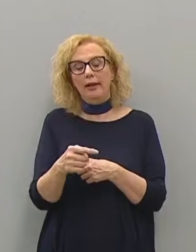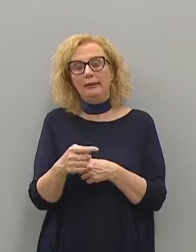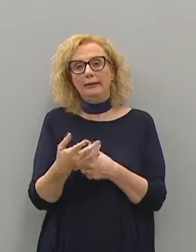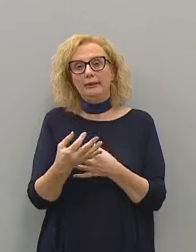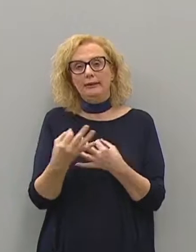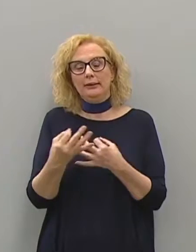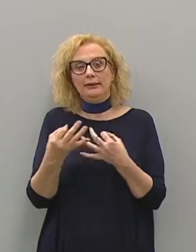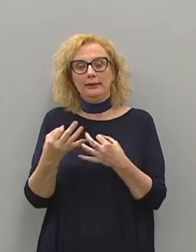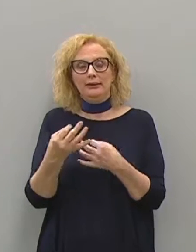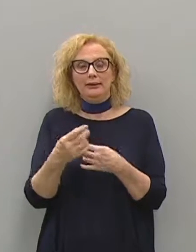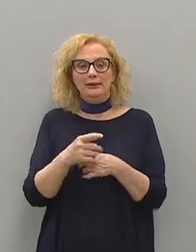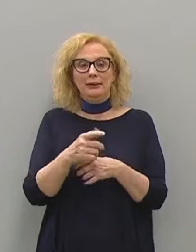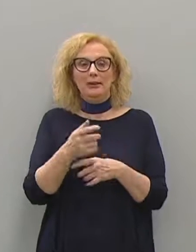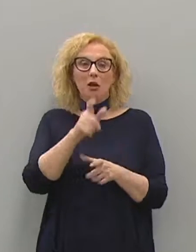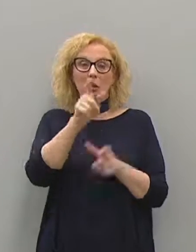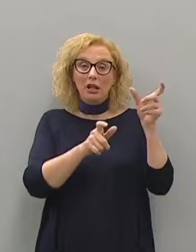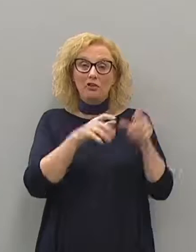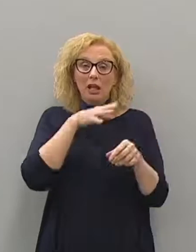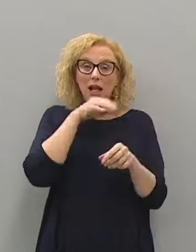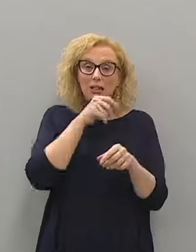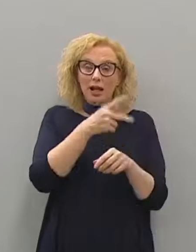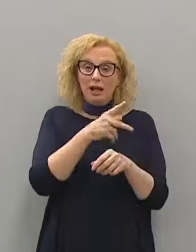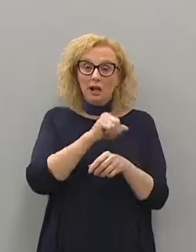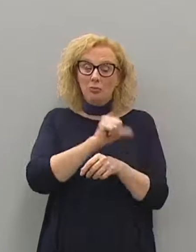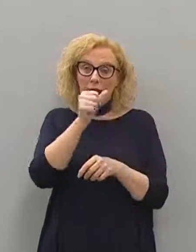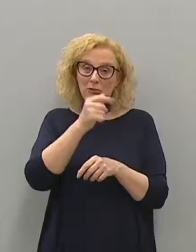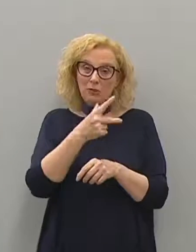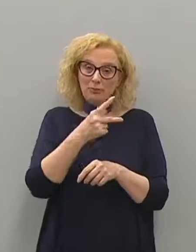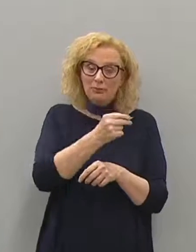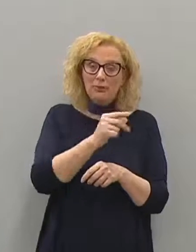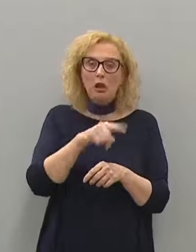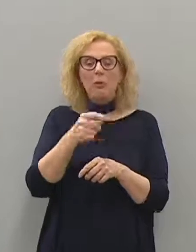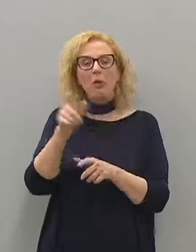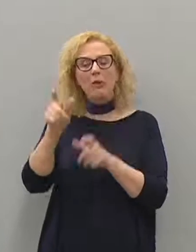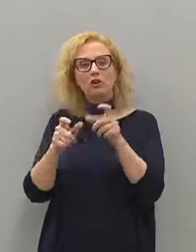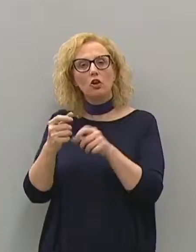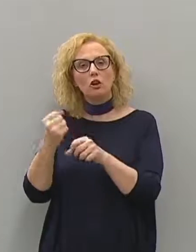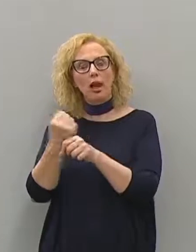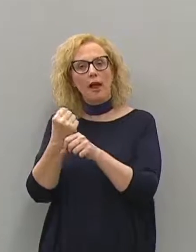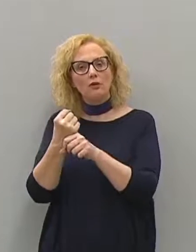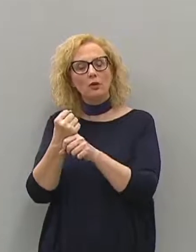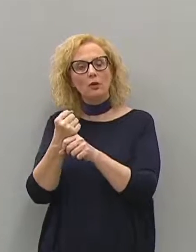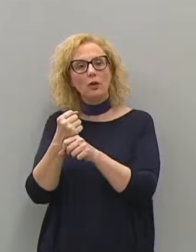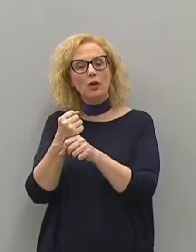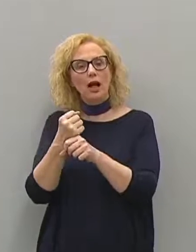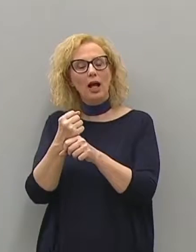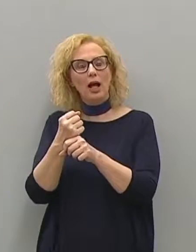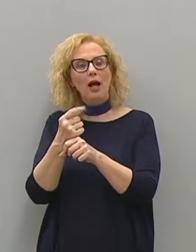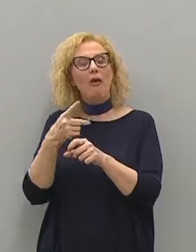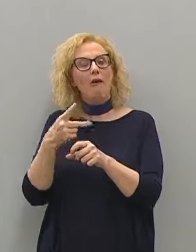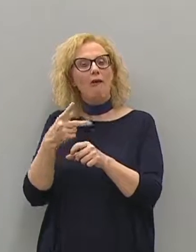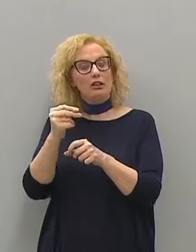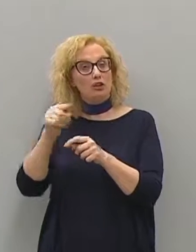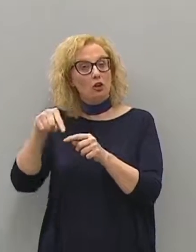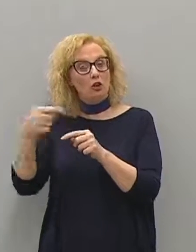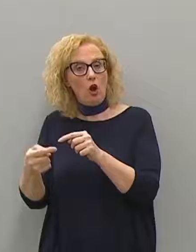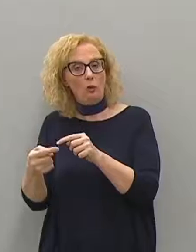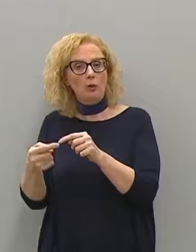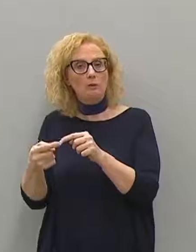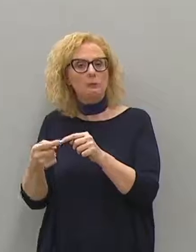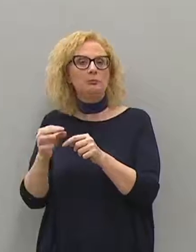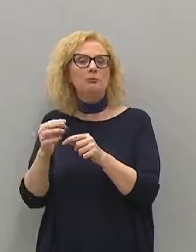vaccino per prima gli anziani poi c'è il personale sanitario che viene che viene diciamo in secondo piano se